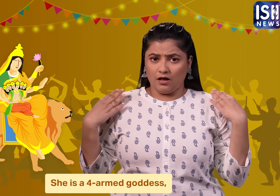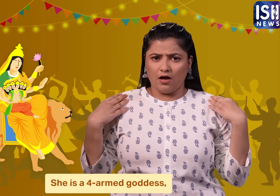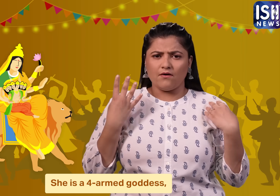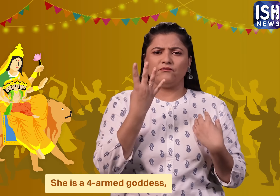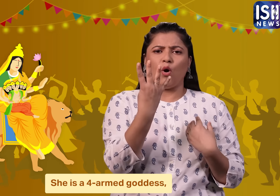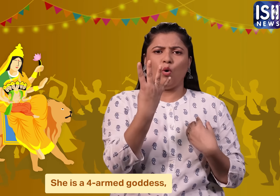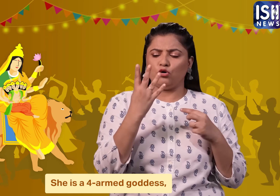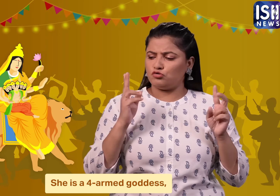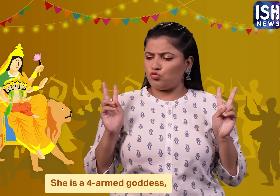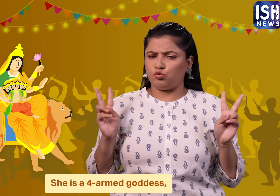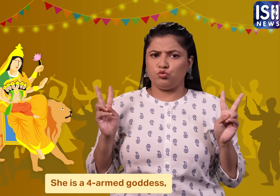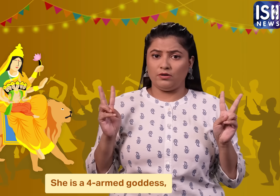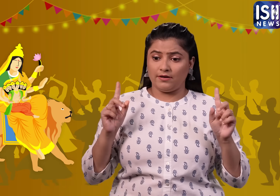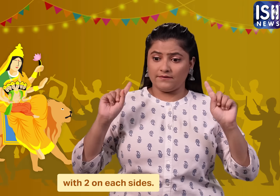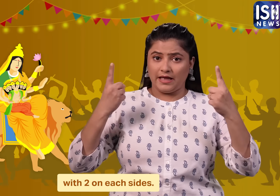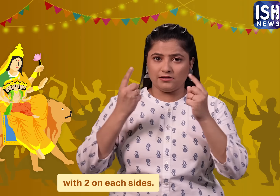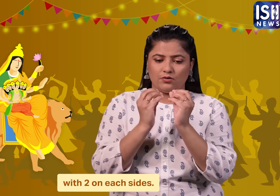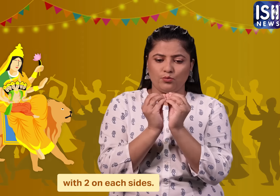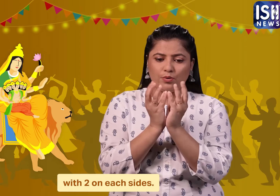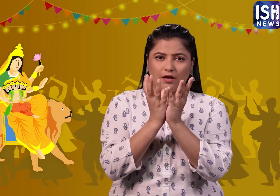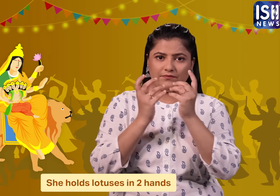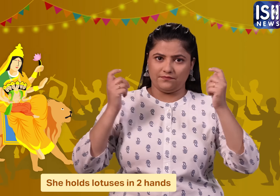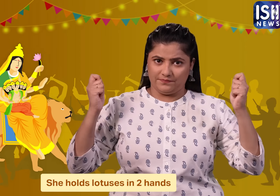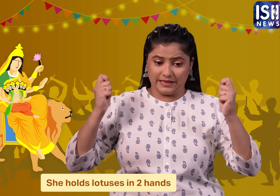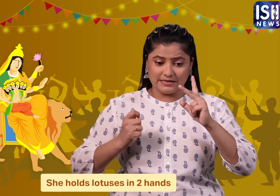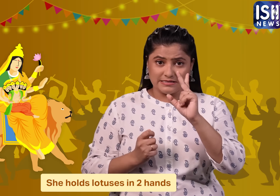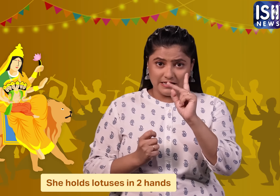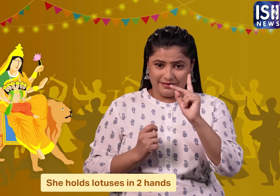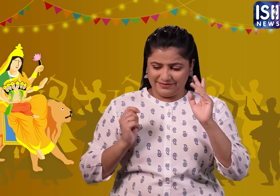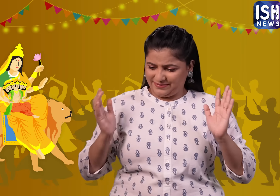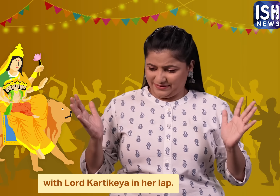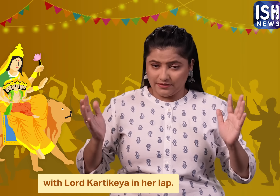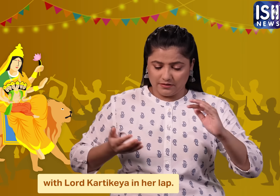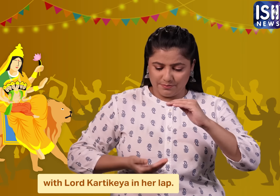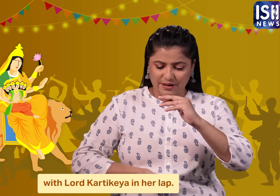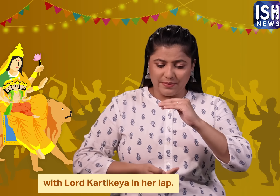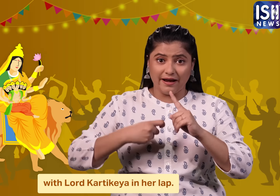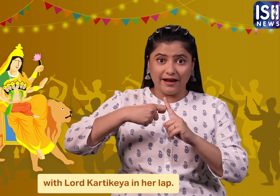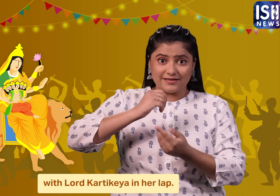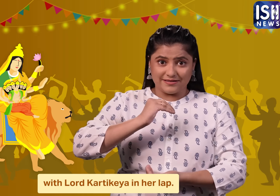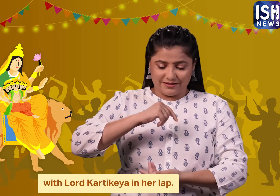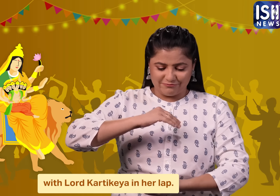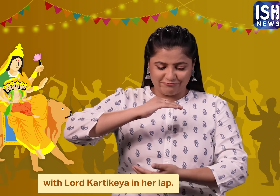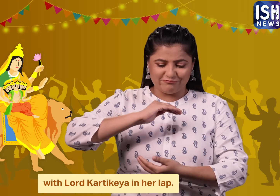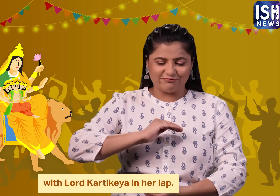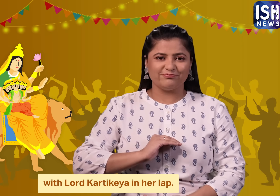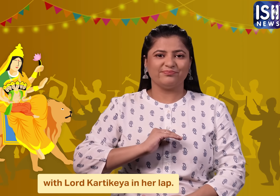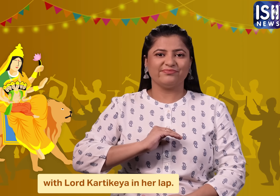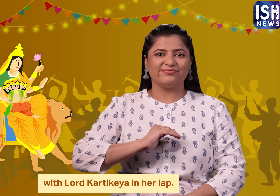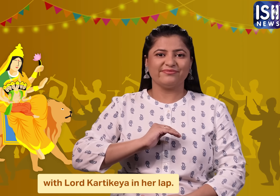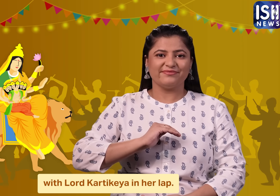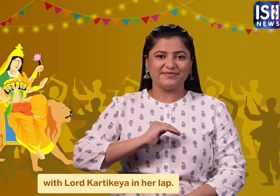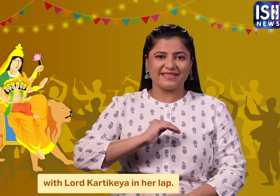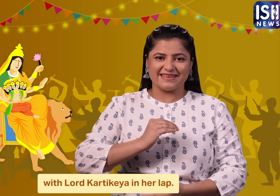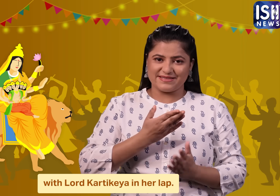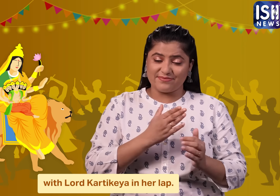4 भुजाओं वाली देवी है, जिनके प्रत्येक तरफ 2 भुजाएं हैं। वो अपने दोनों हाथों में कमल के फूल और साथ में गोद में भगवान कार्तिकेय को लेकर बैठती